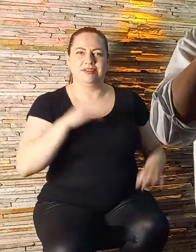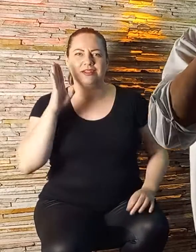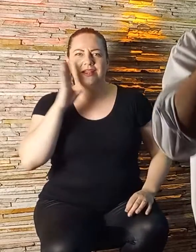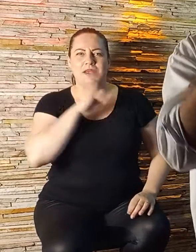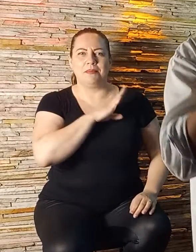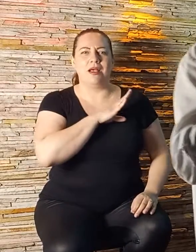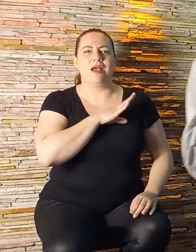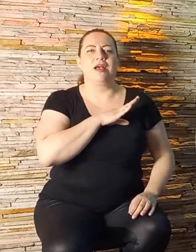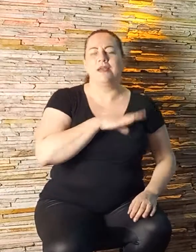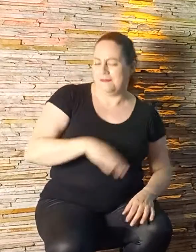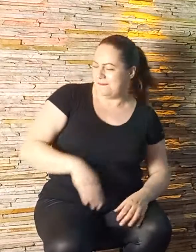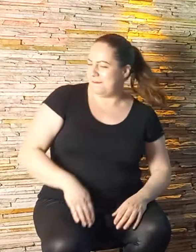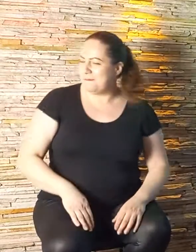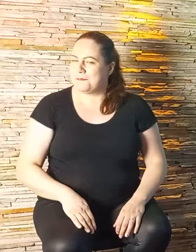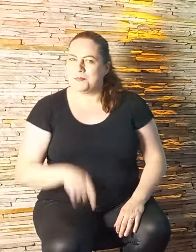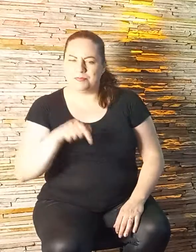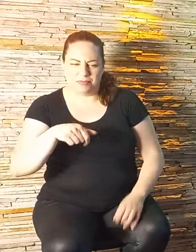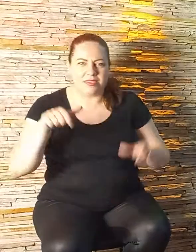O